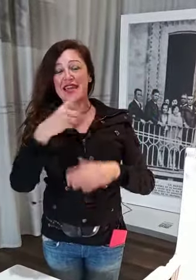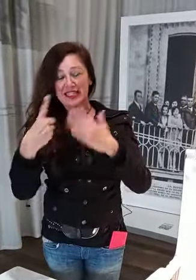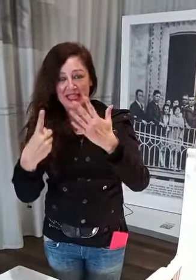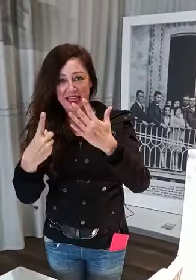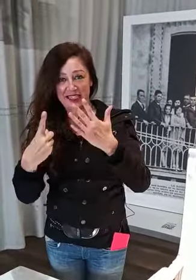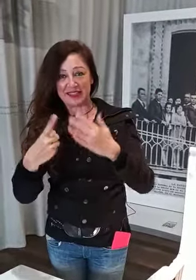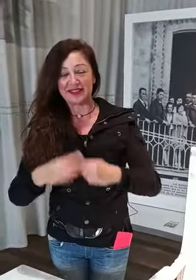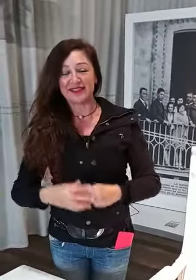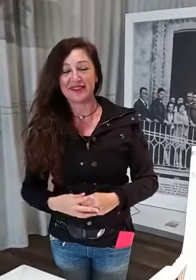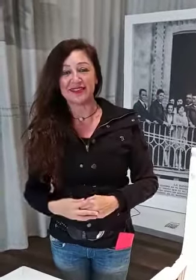1936.